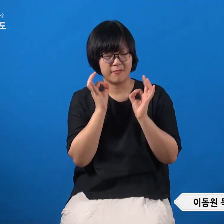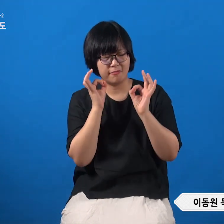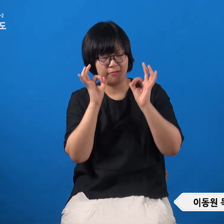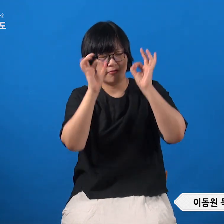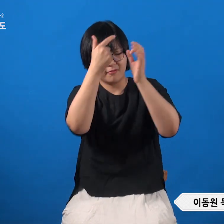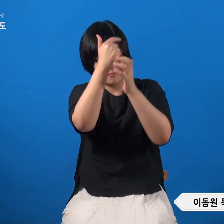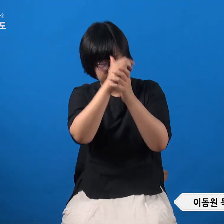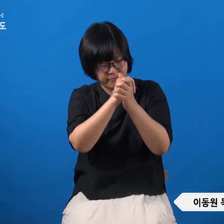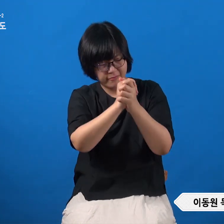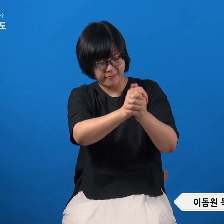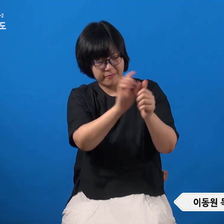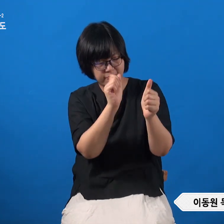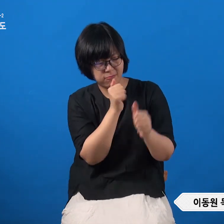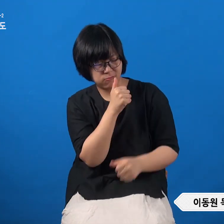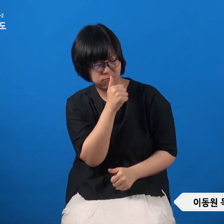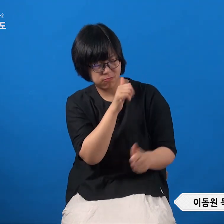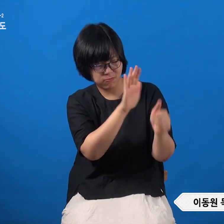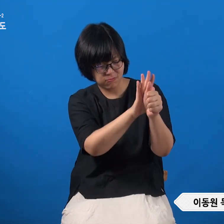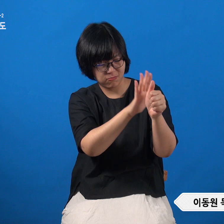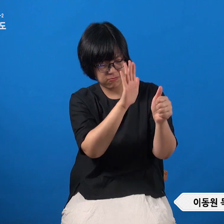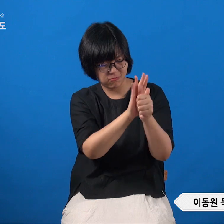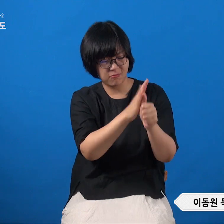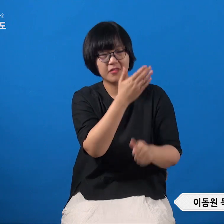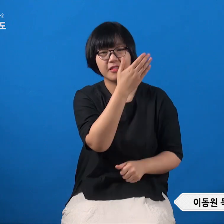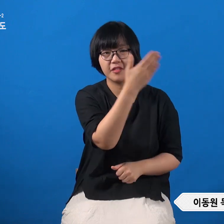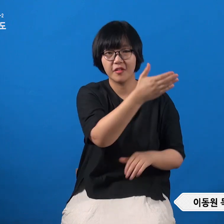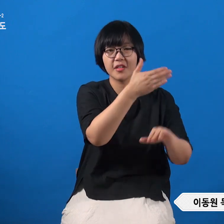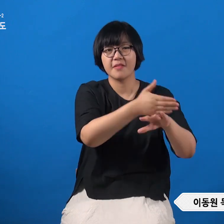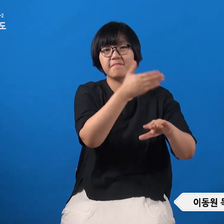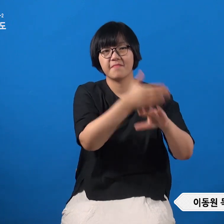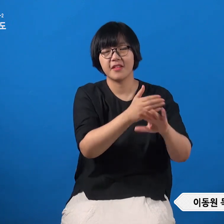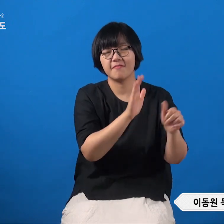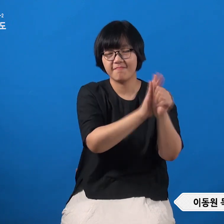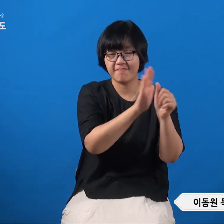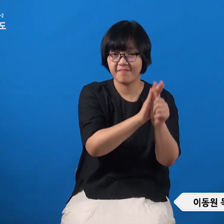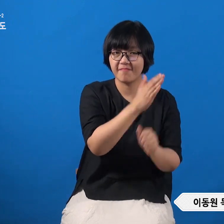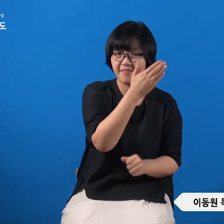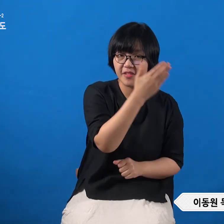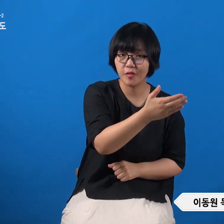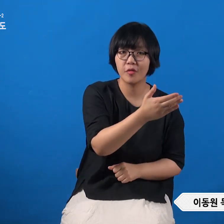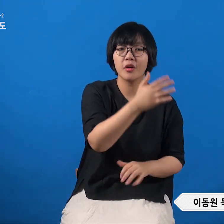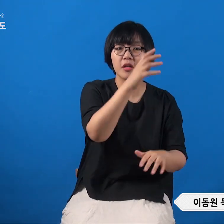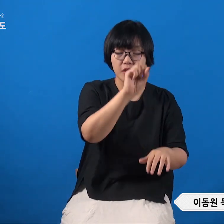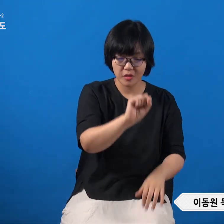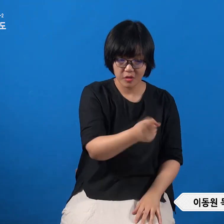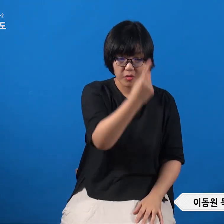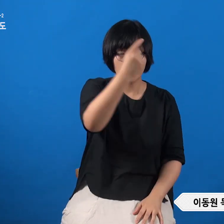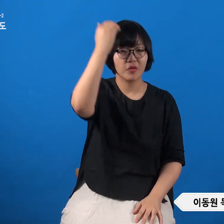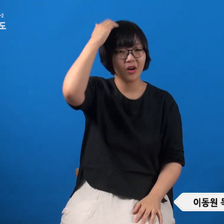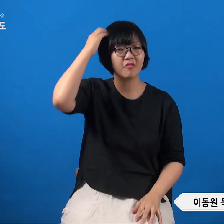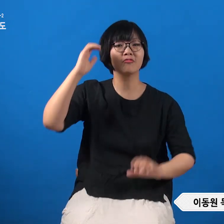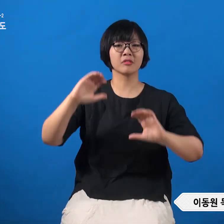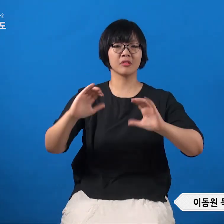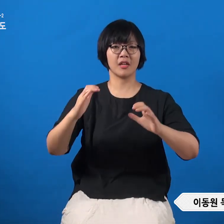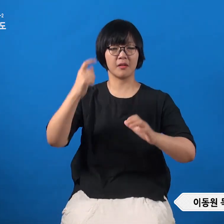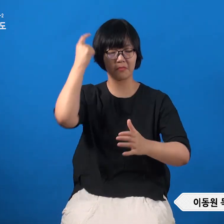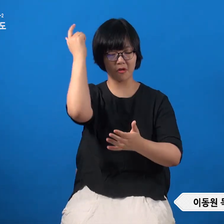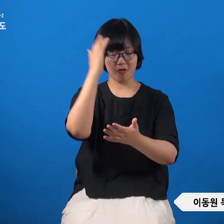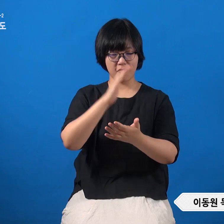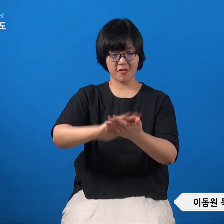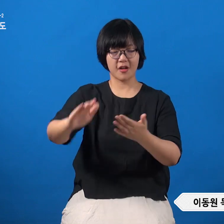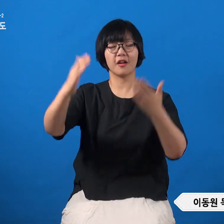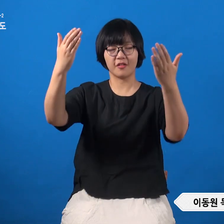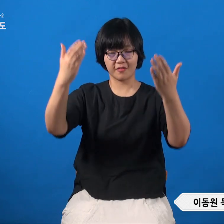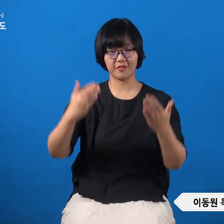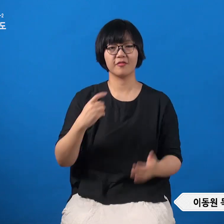우리의 기도, 우리의 도고, 우리의 감사가 이 한반도에 그런 놀라운 평화를 선물할 것을